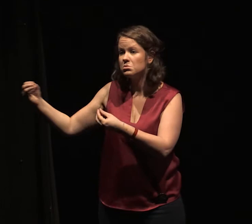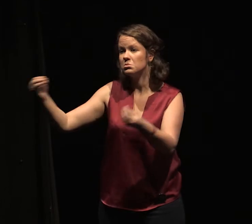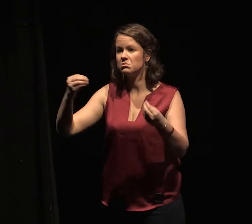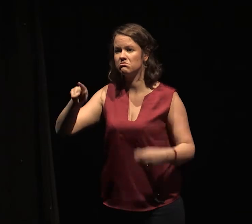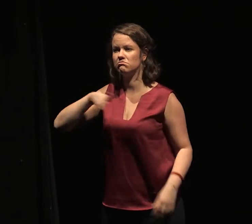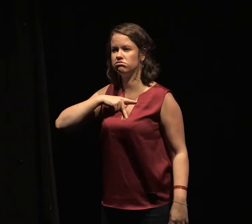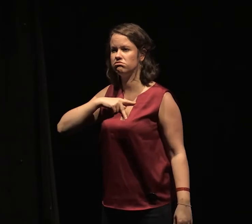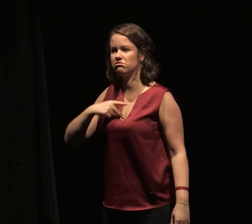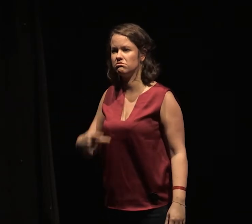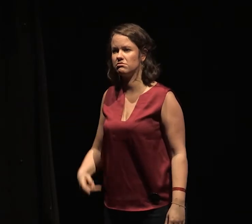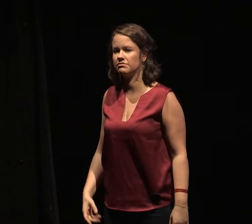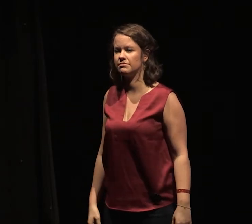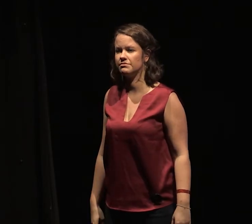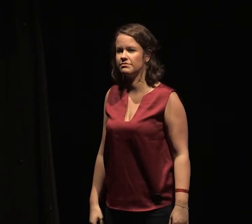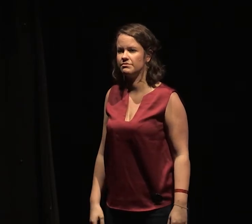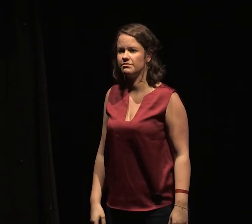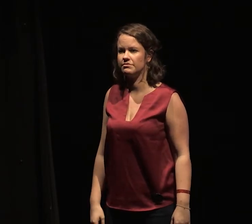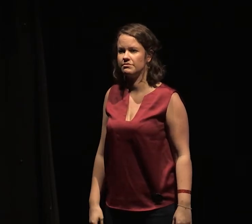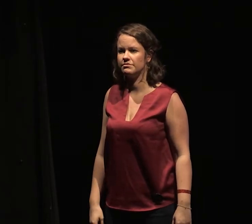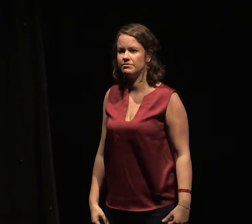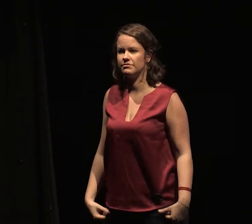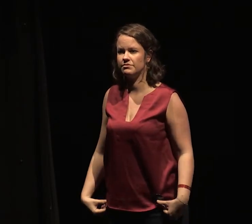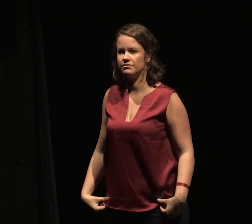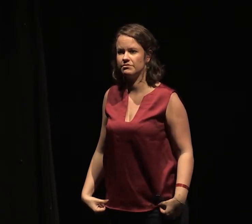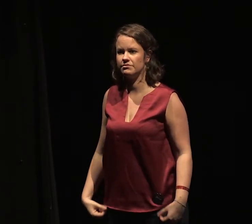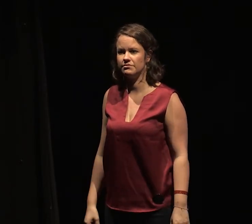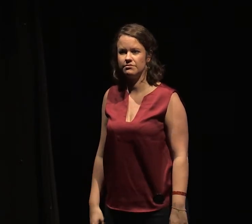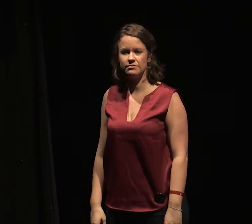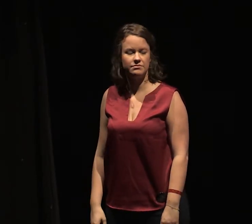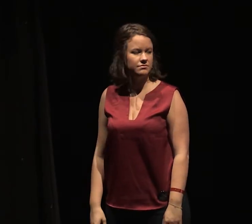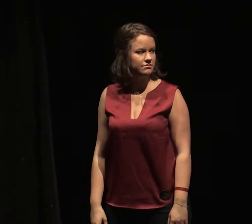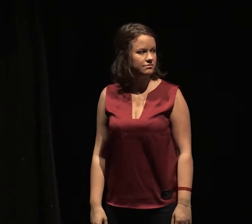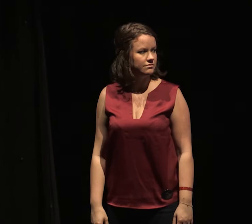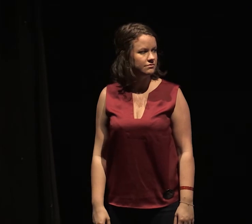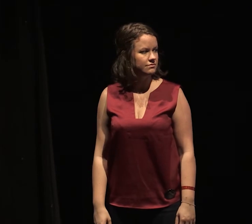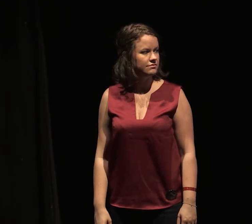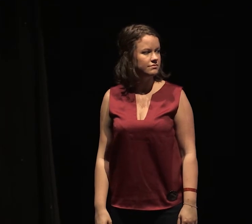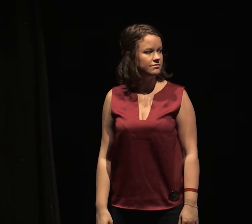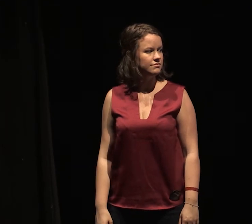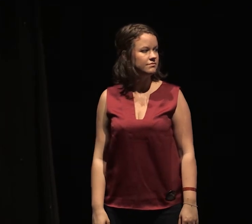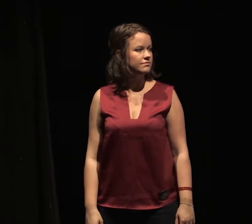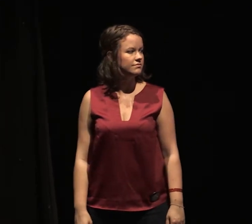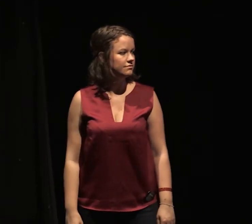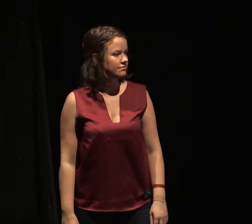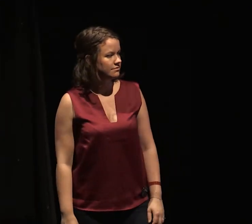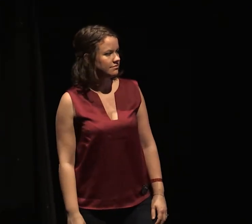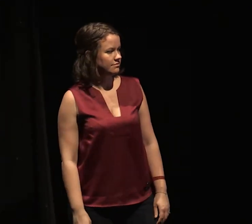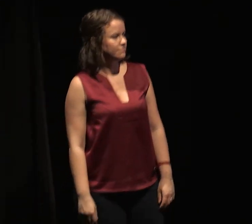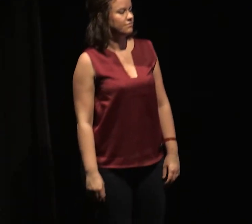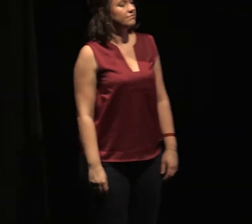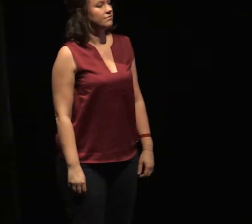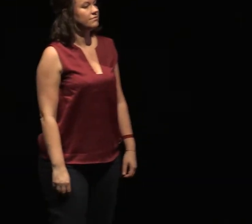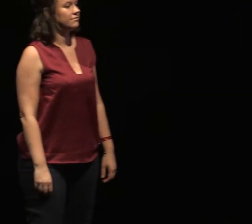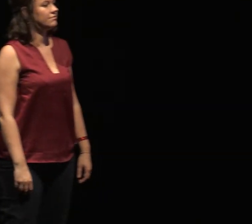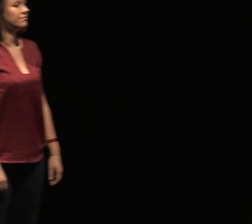واسمي وأنا اخترت لفظ اسمي بخمسة أحرف فوقية التكوين لي